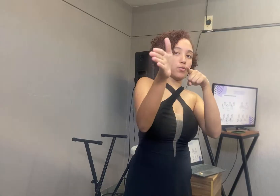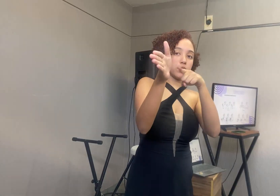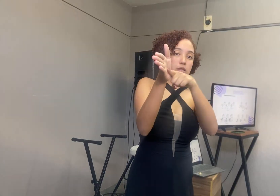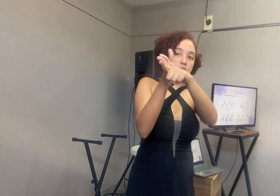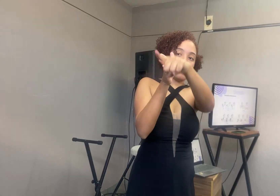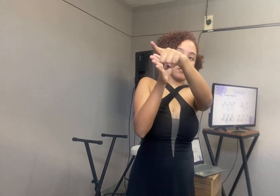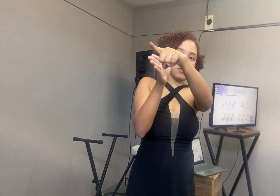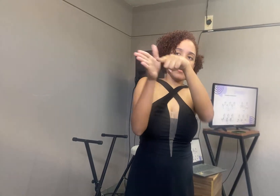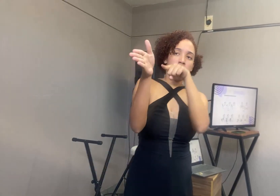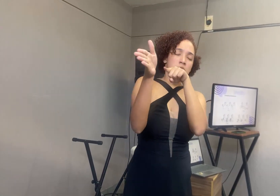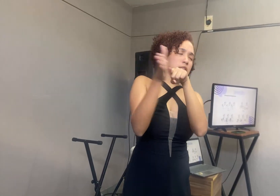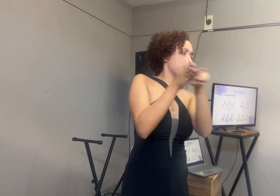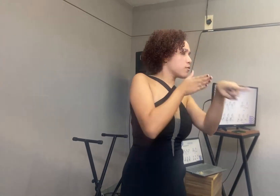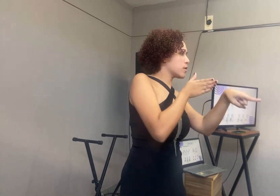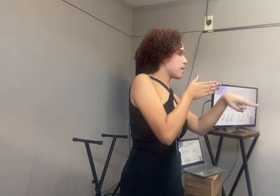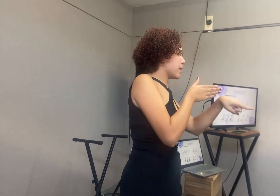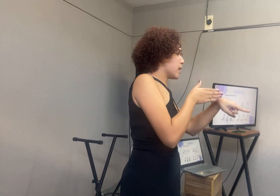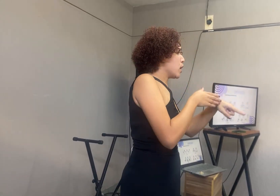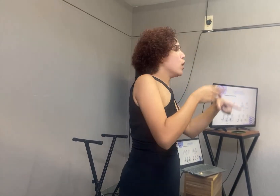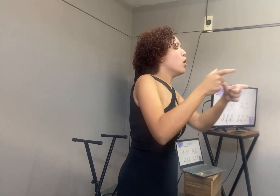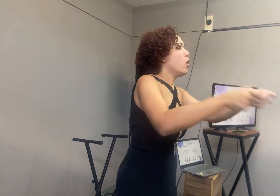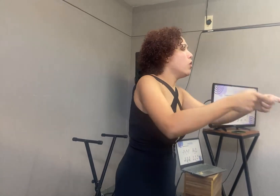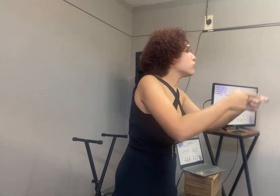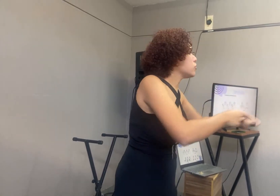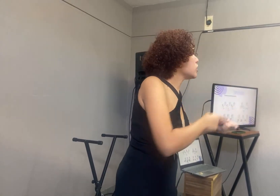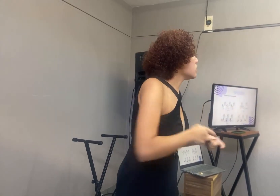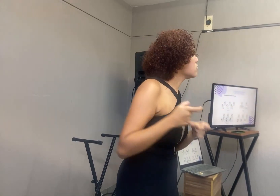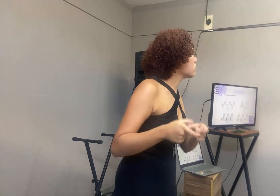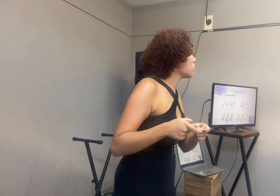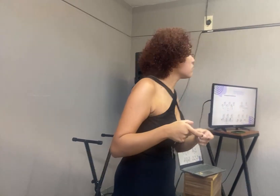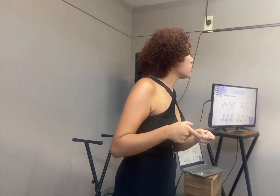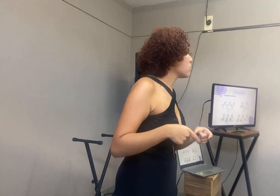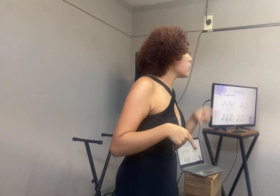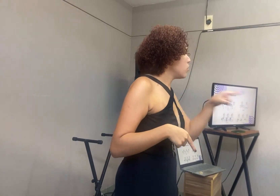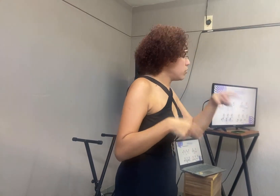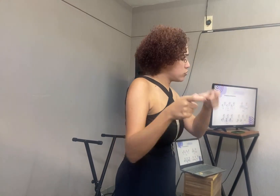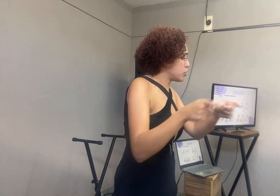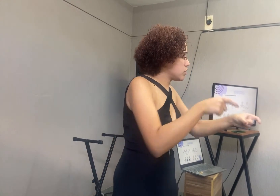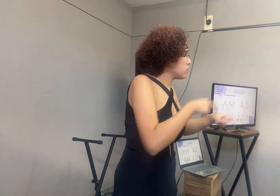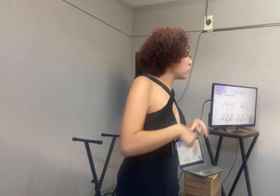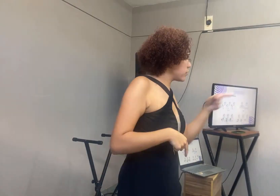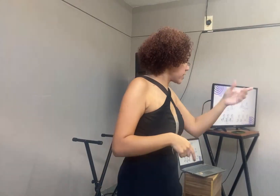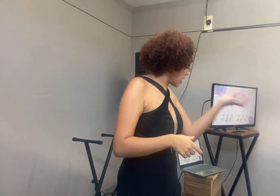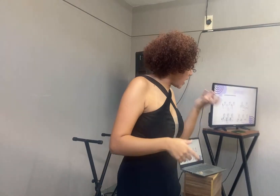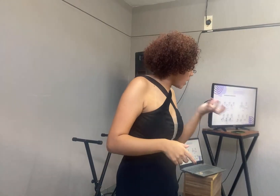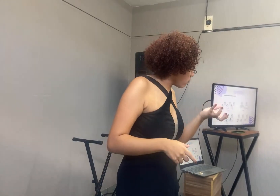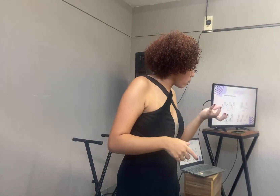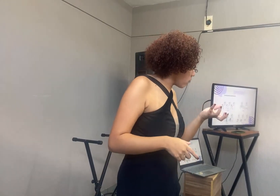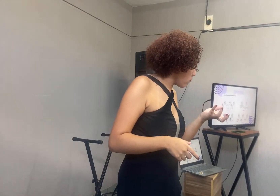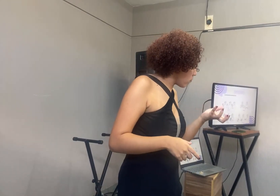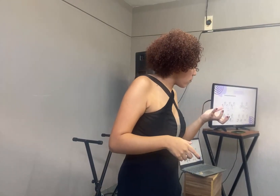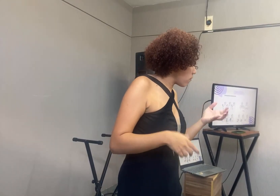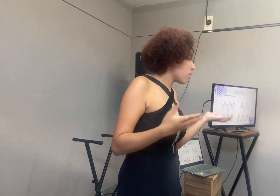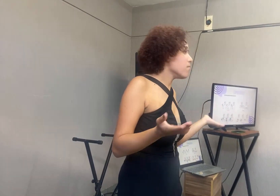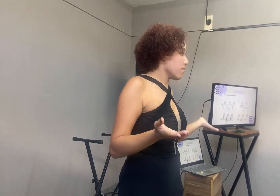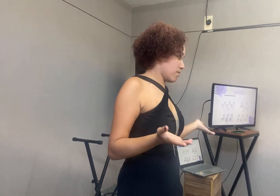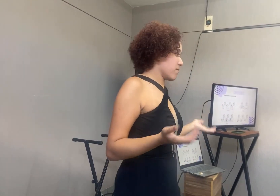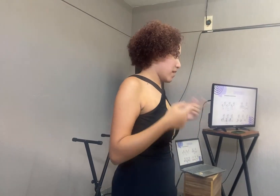pergunta. Você pergunta para mim, onde? Onde você quer?